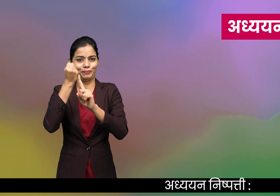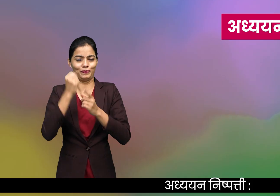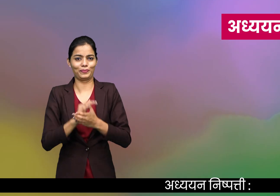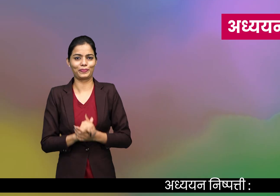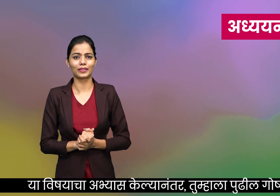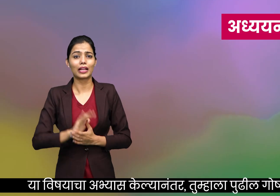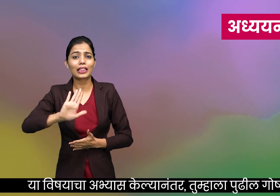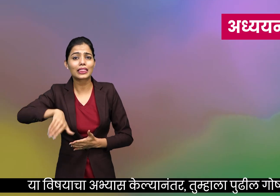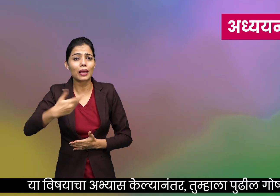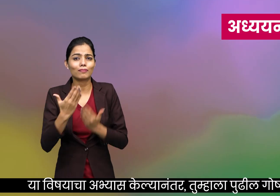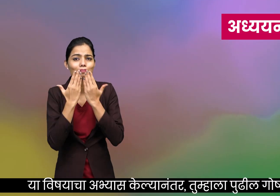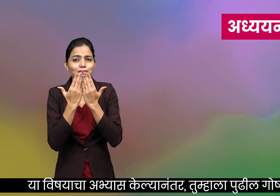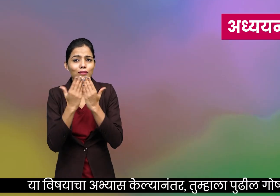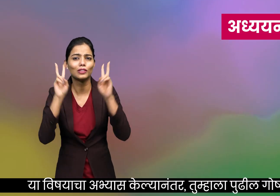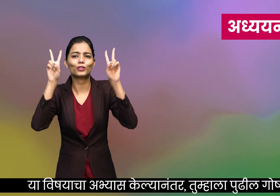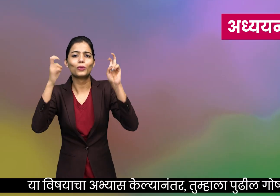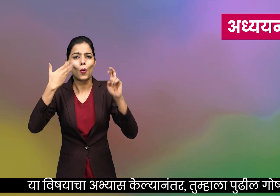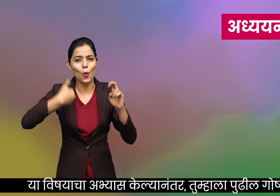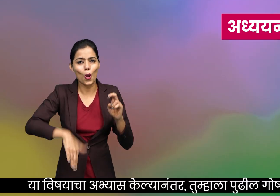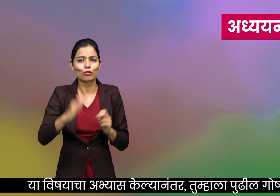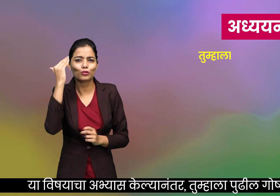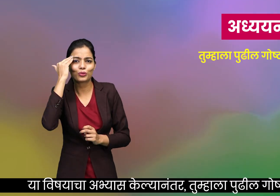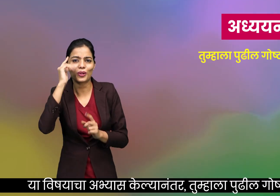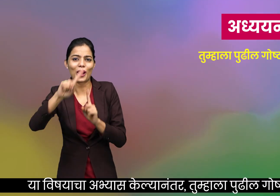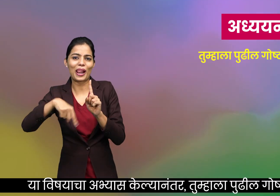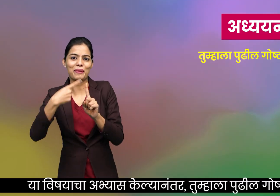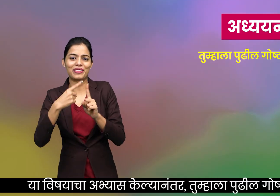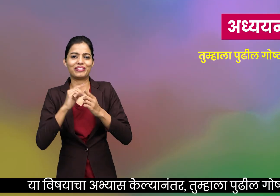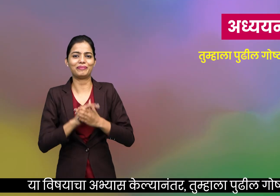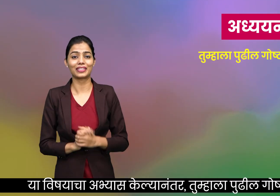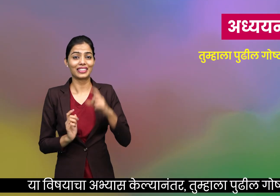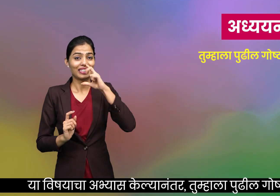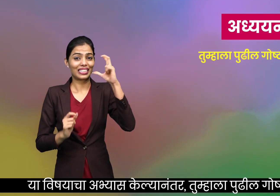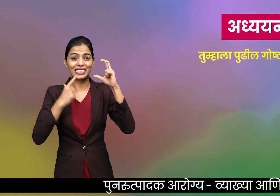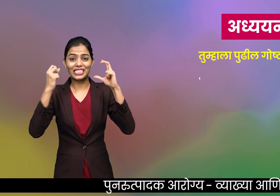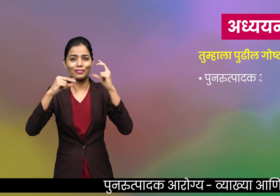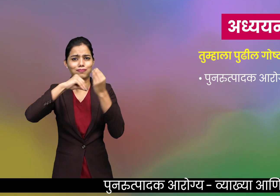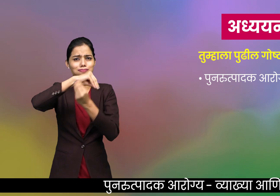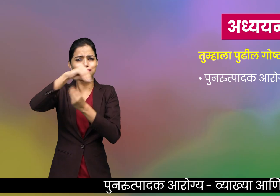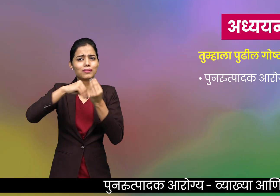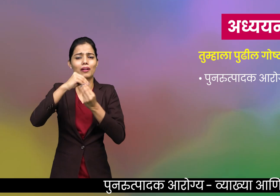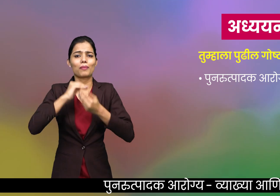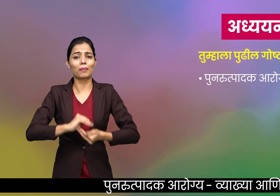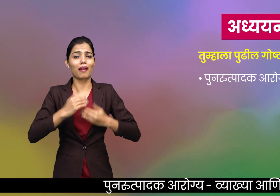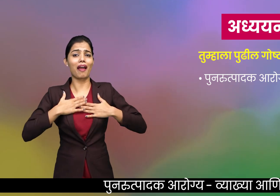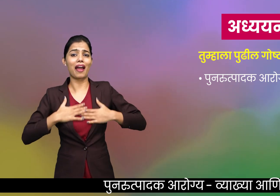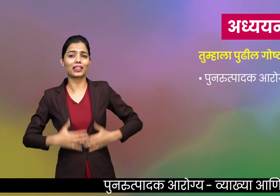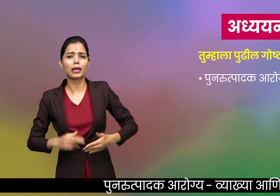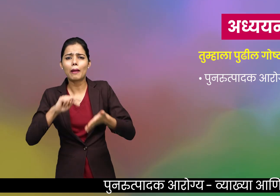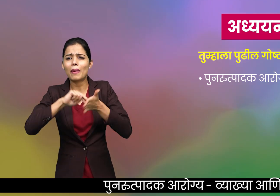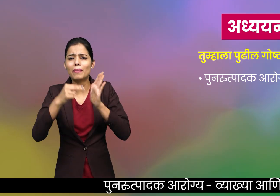अध्ययन निष्पत्ती या विषयाचा अभ्यास केल्यानंतर तुम्हाला पुढील गोष्टींबद्दल माहिती असेल. पुनरुत्पादन